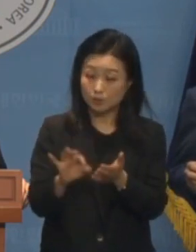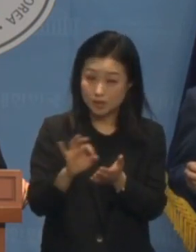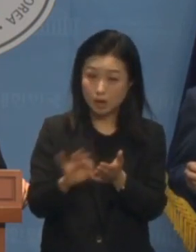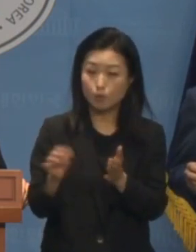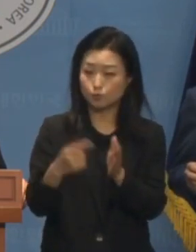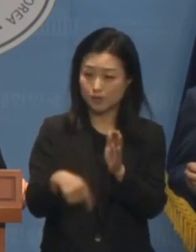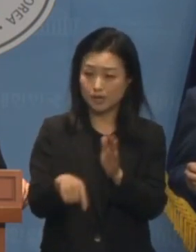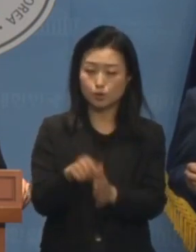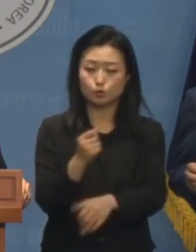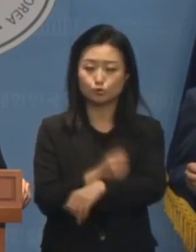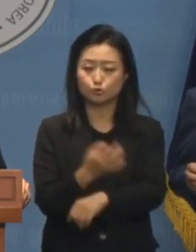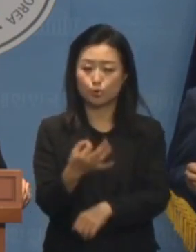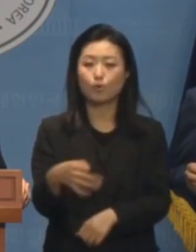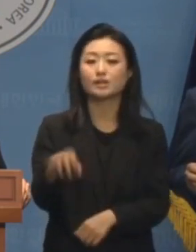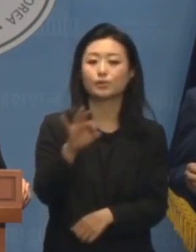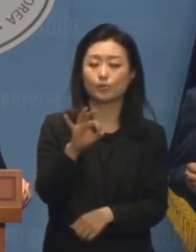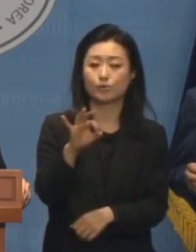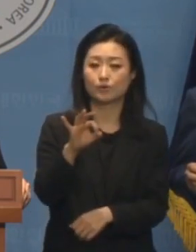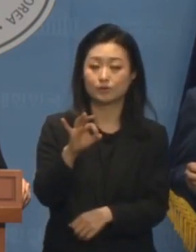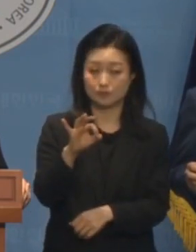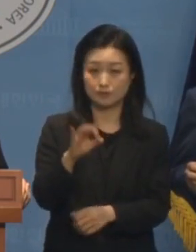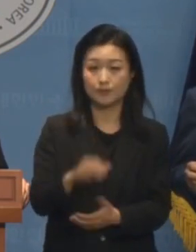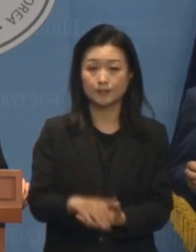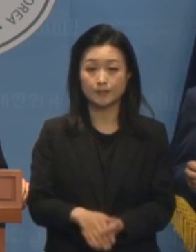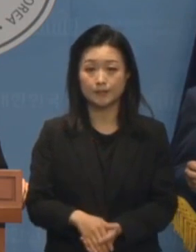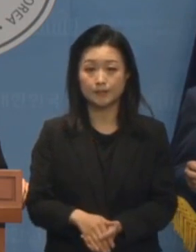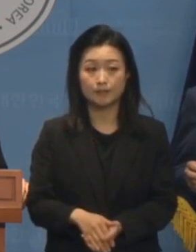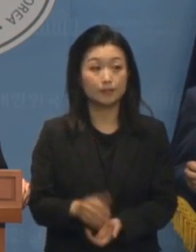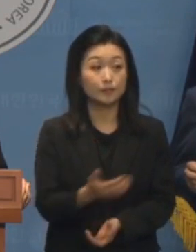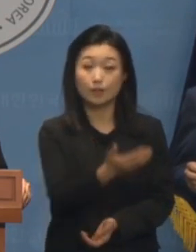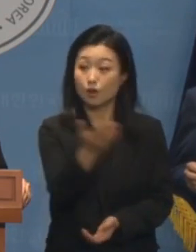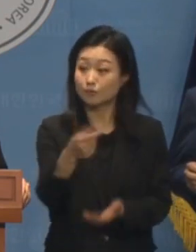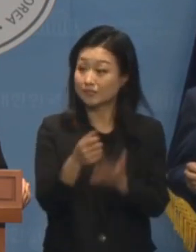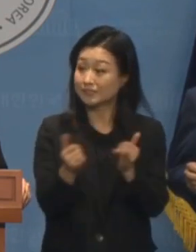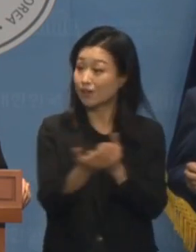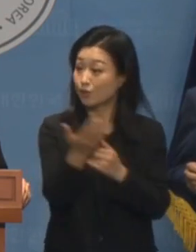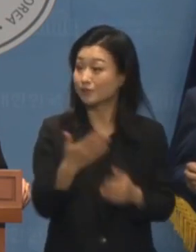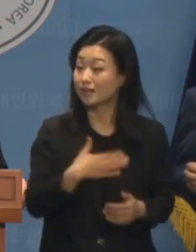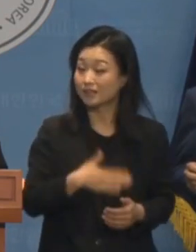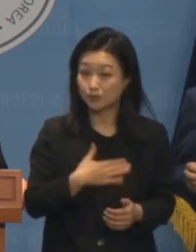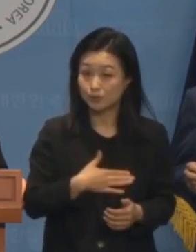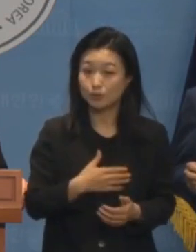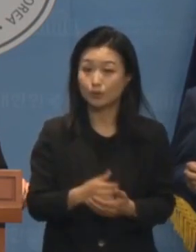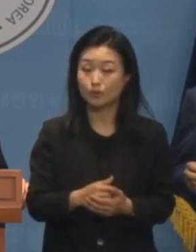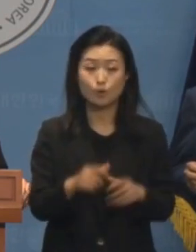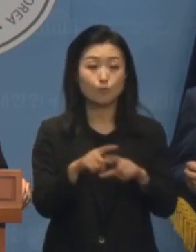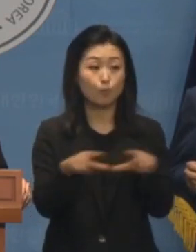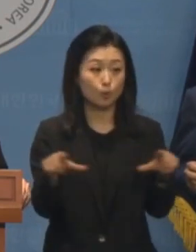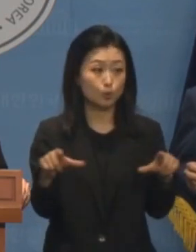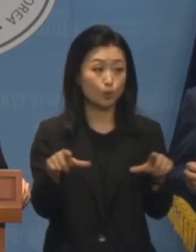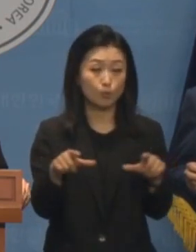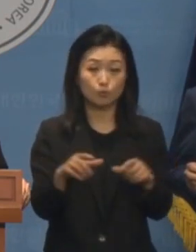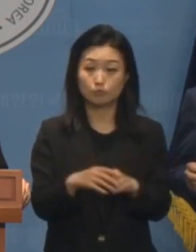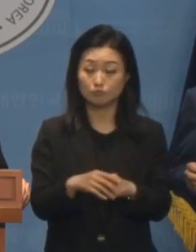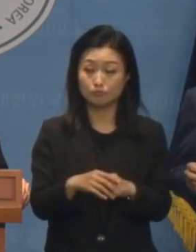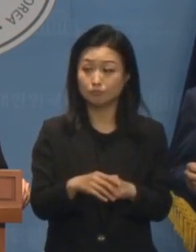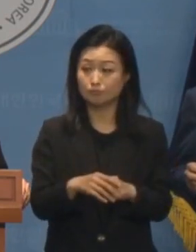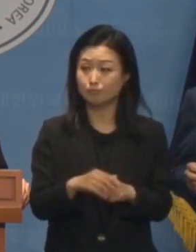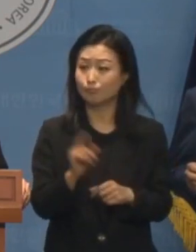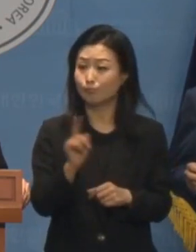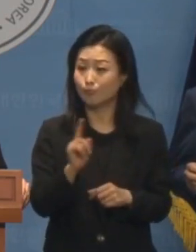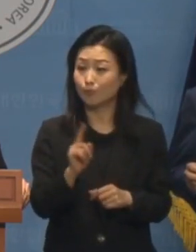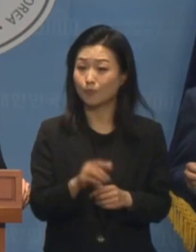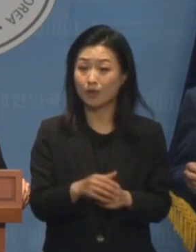방법을 수수료를 올려서 충당을 한 것입니다. 여기 계신 기자분들 다 아시겠지만 일반적인 시장, 정상적인